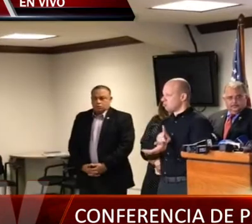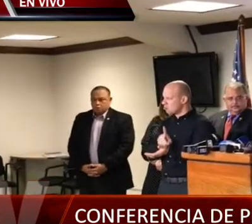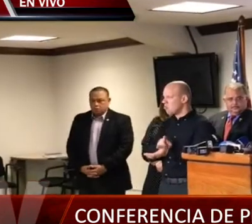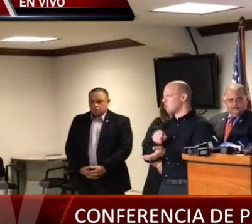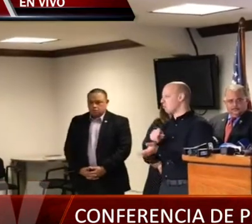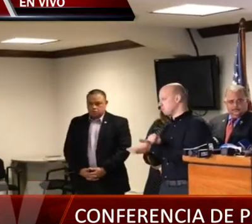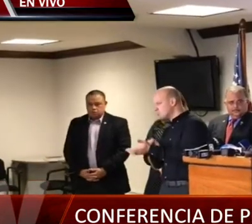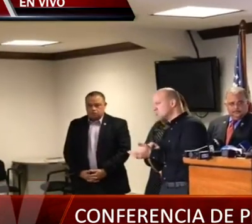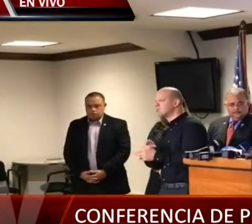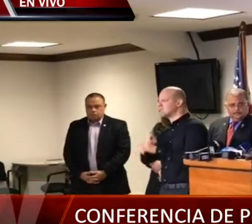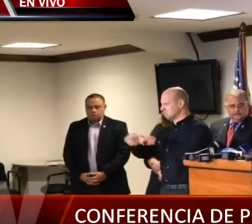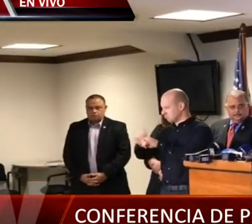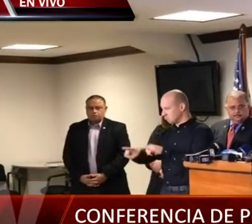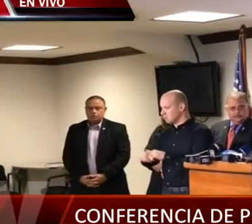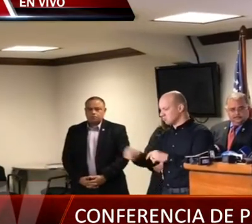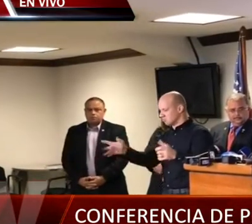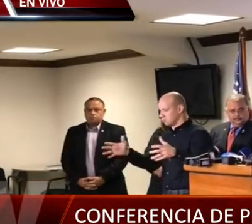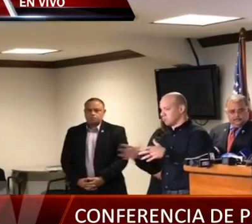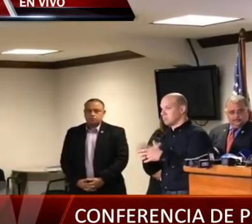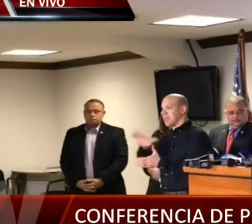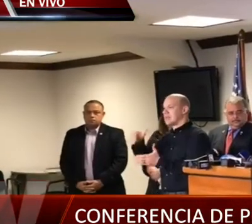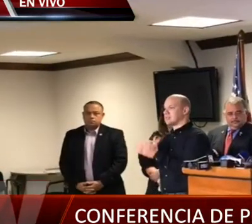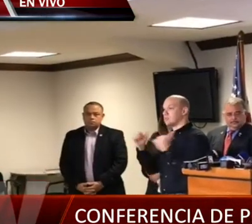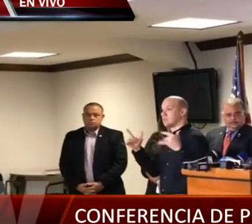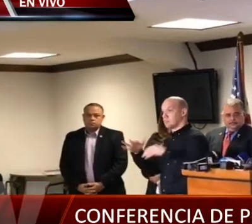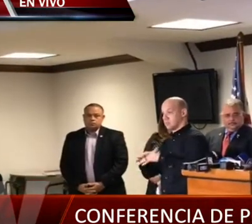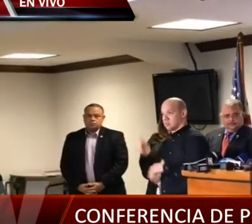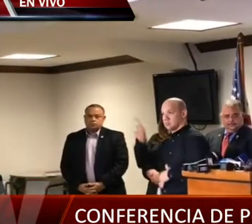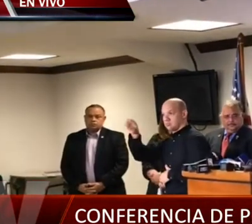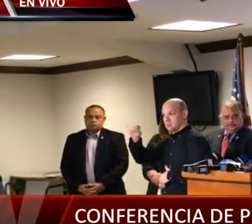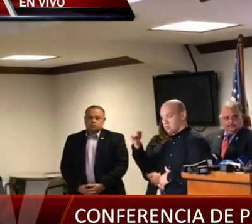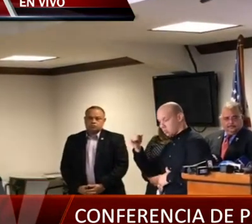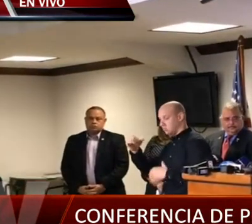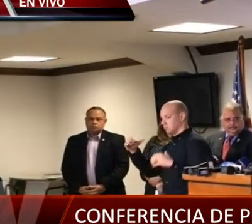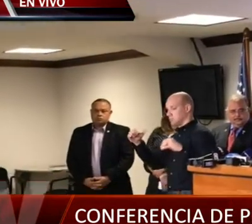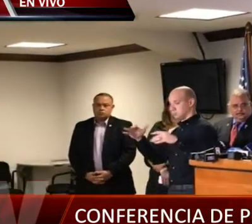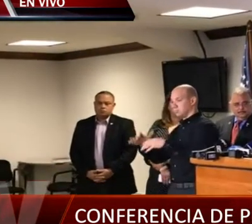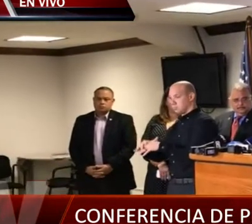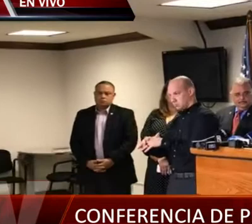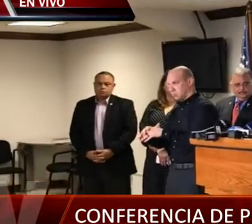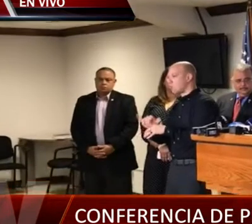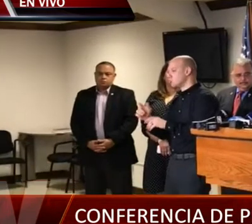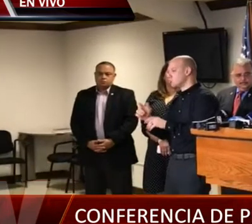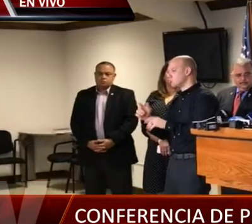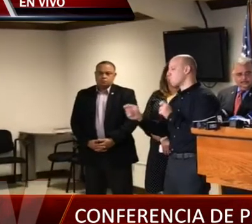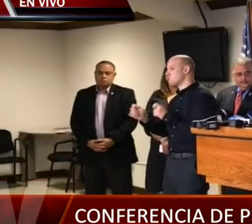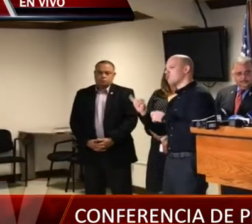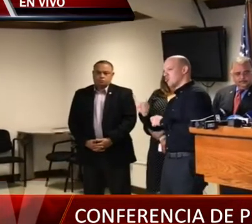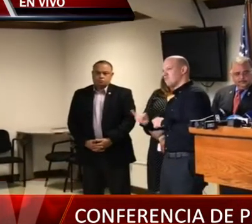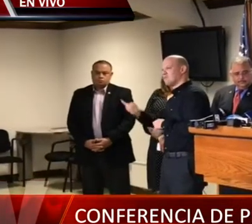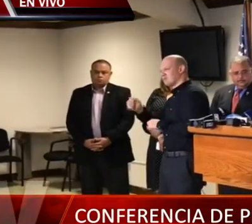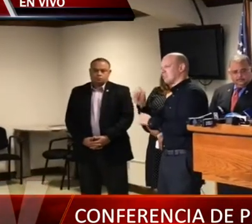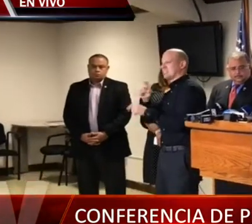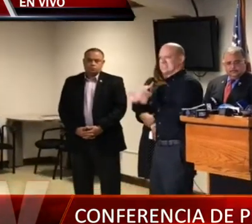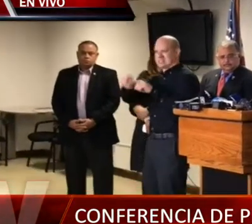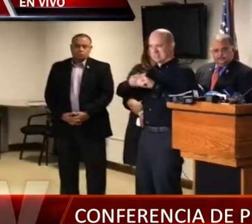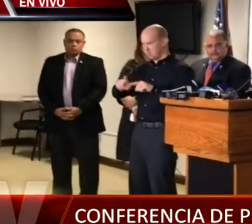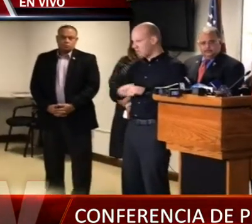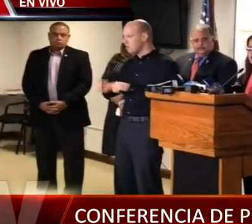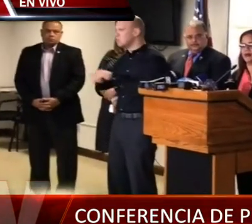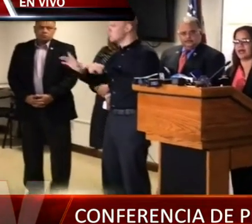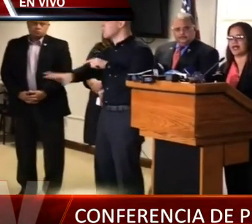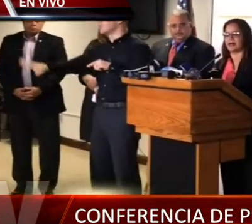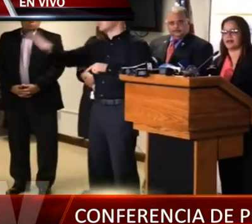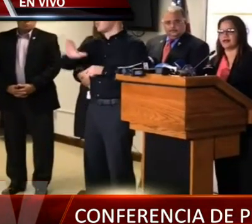de discusión en el Centro de Convenciones, con énfasis al personal de control de infecciones de las instituciones y también a los laboratorios,